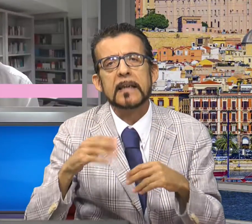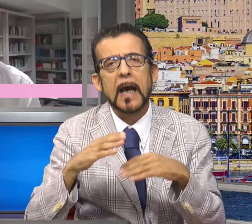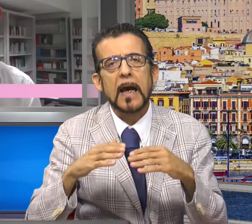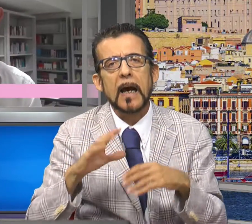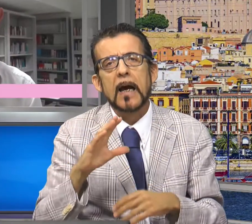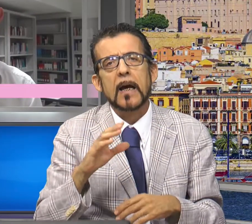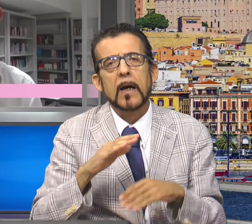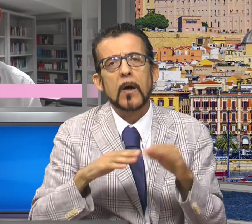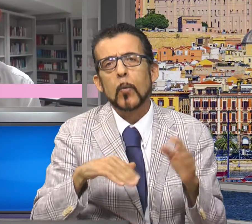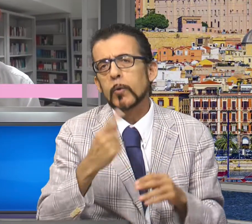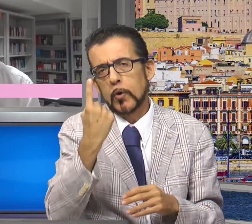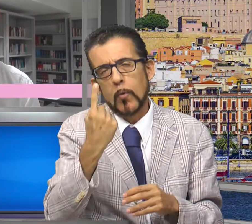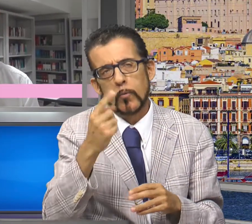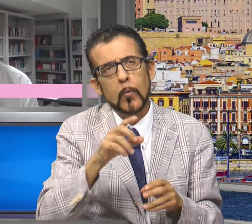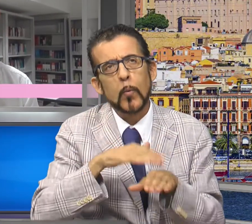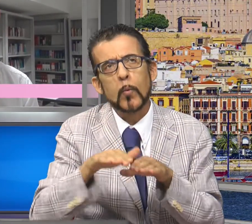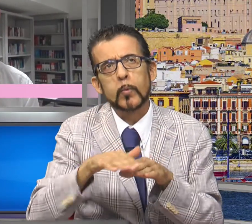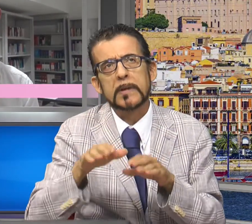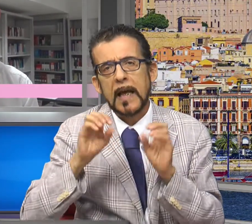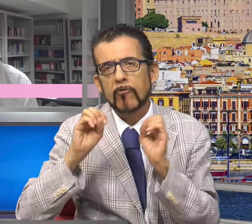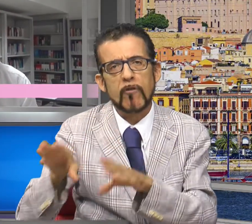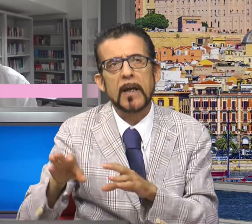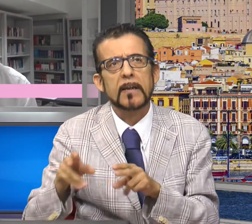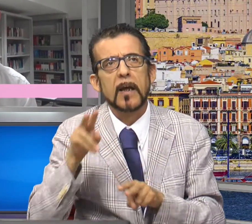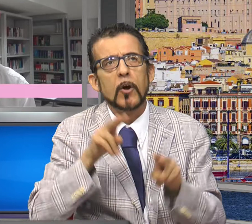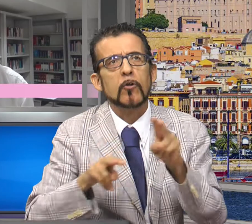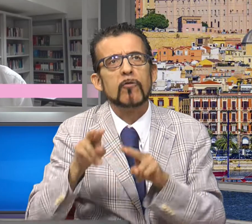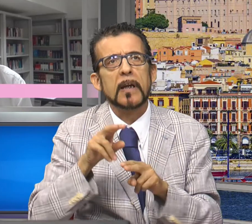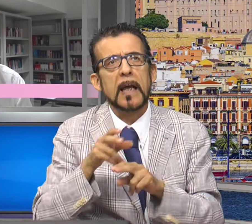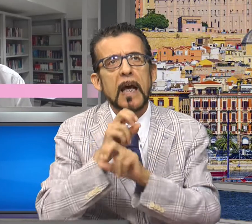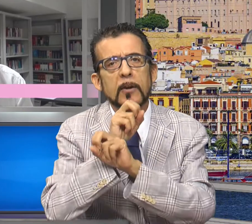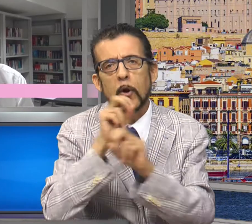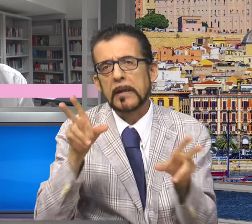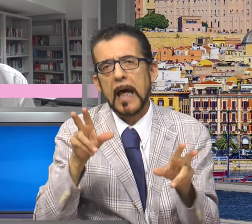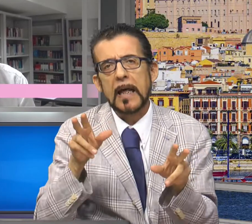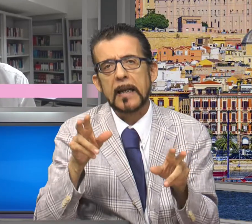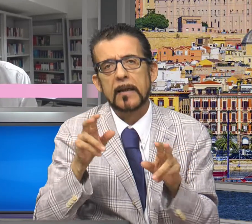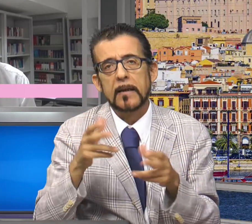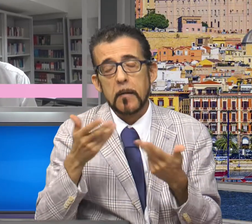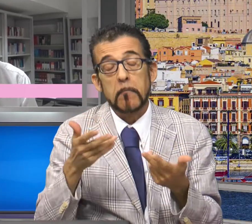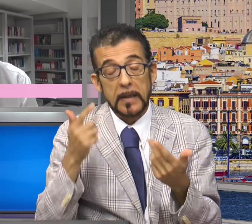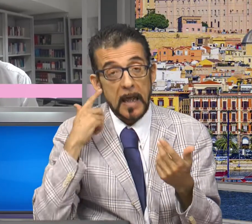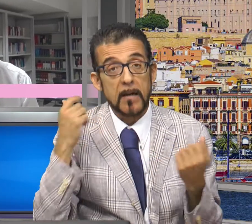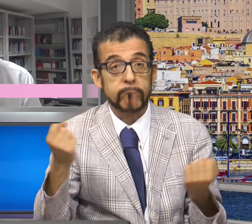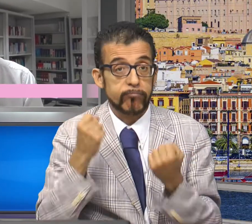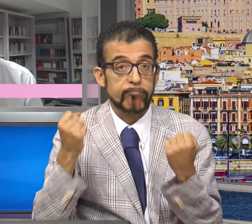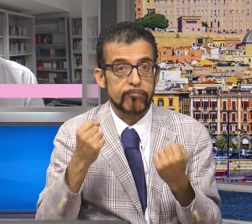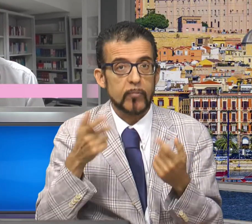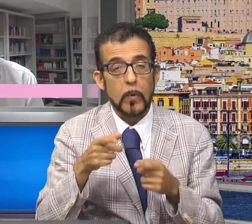di ridarne notizia in modo da rafforzare questo divieto. Se